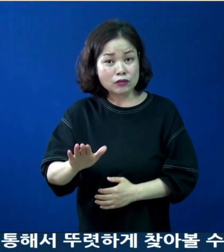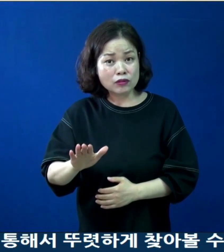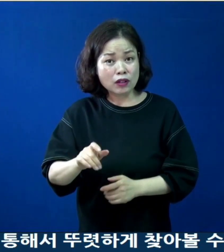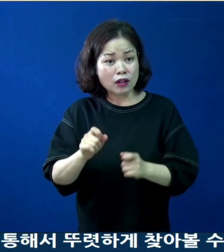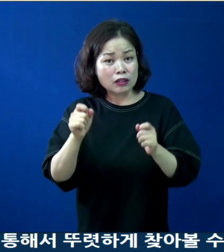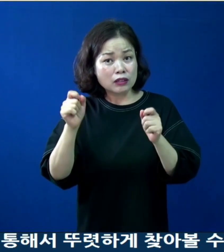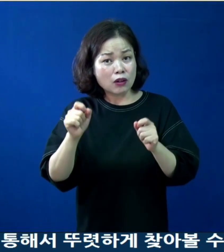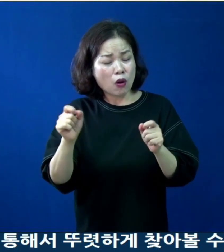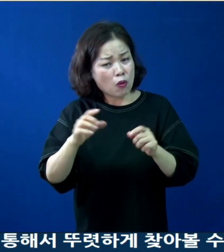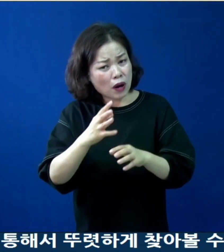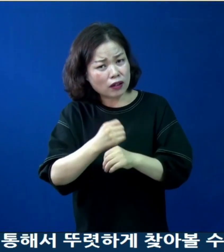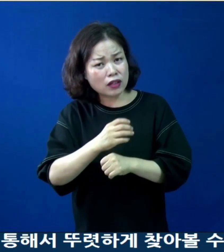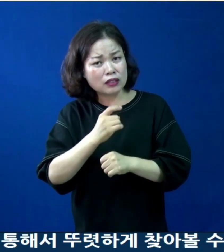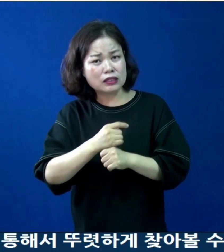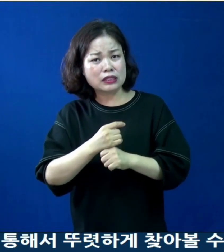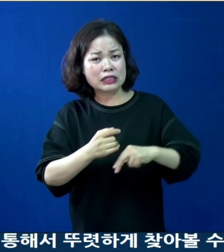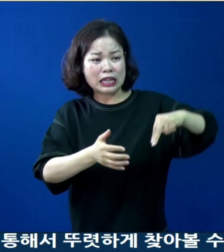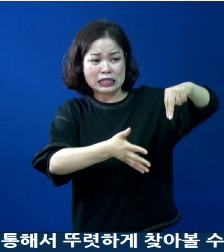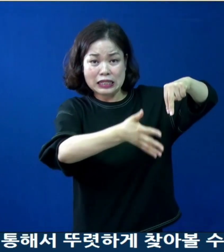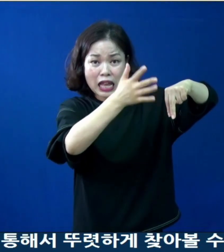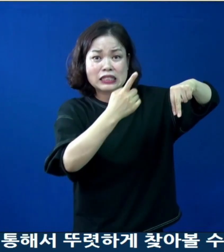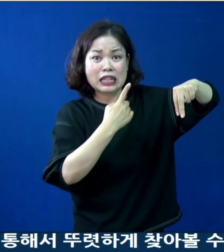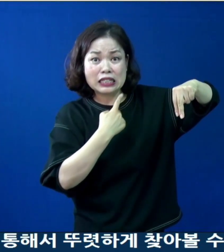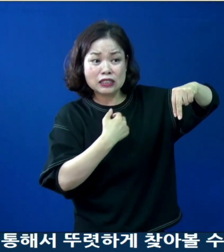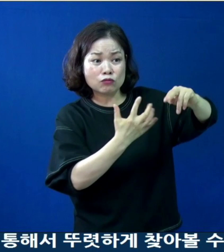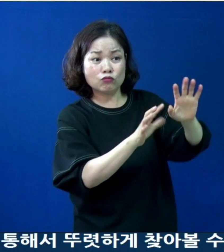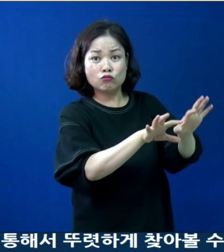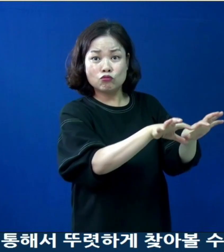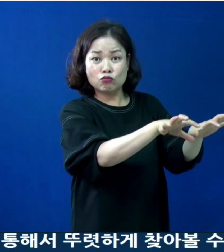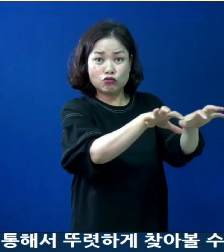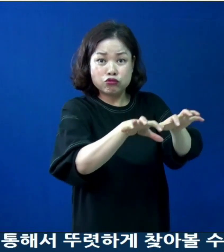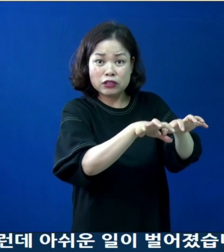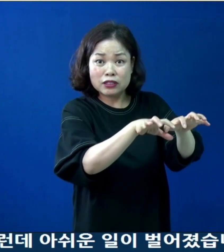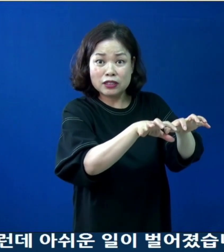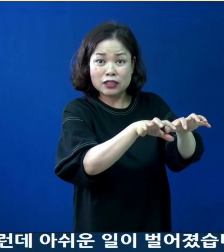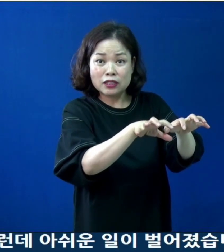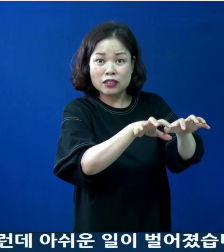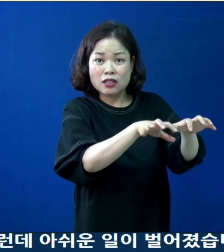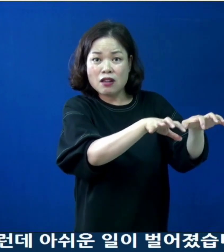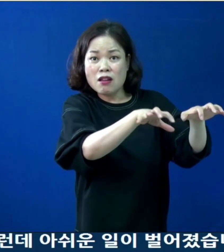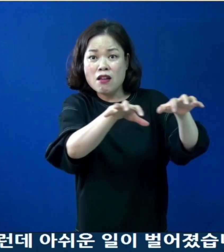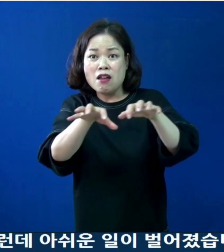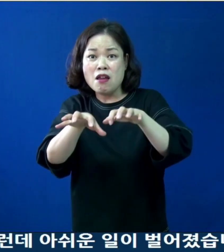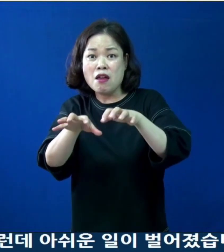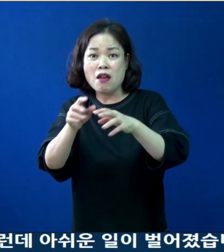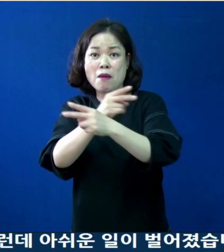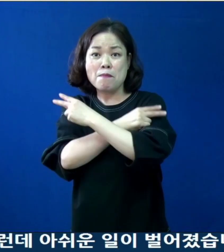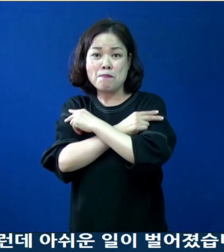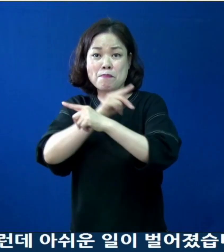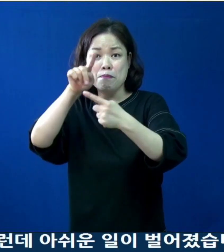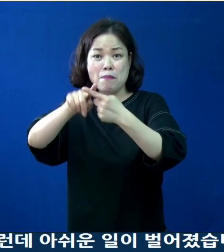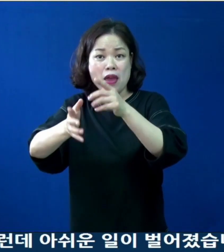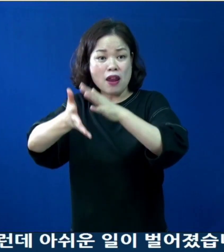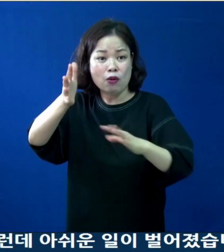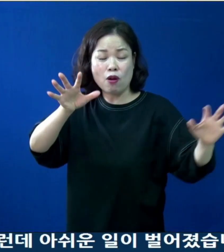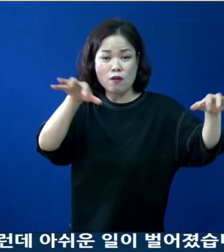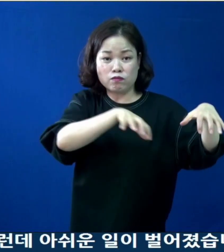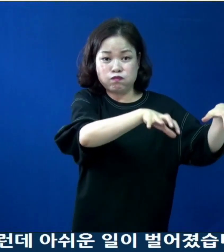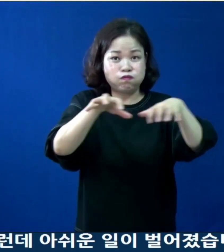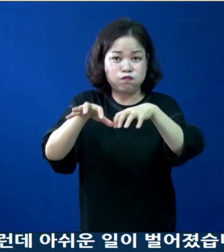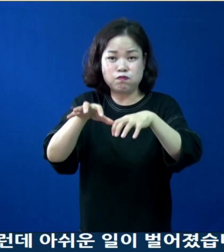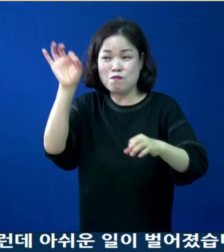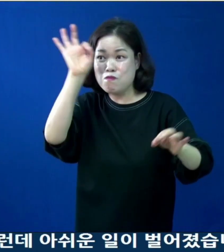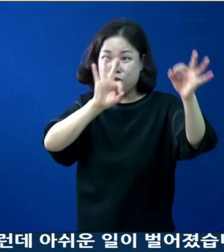못 있다가 데살로니가에 있던 그 무리들이 베레아까지 찾아온 거예요. 요즘 말로는 도시락